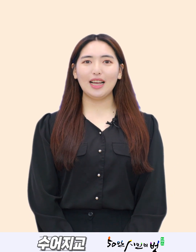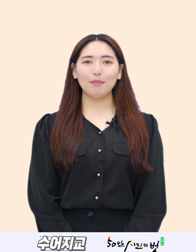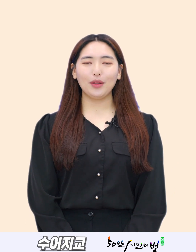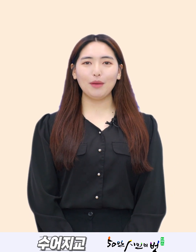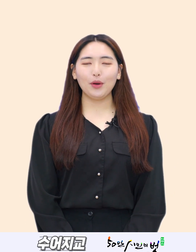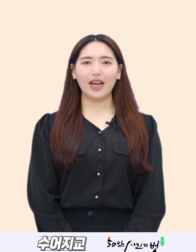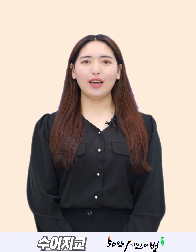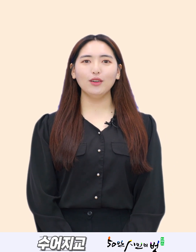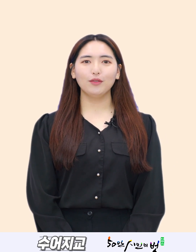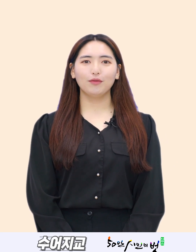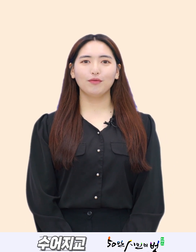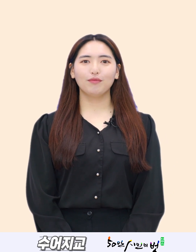한번 해볼까요?